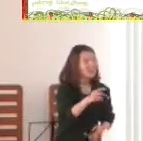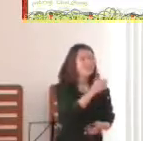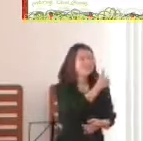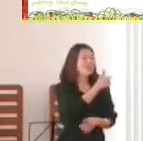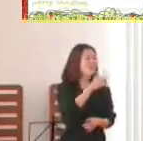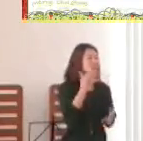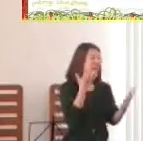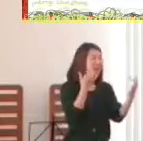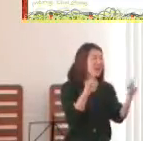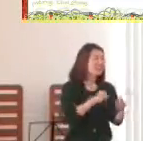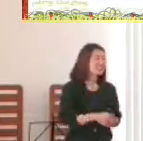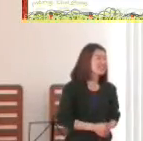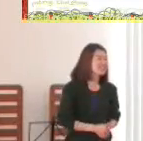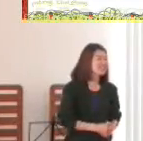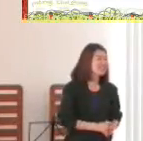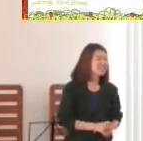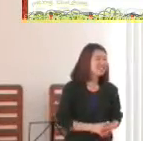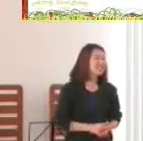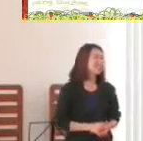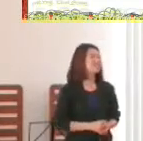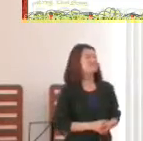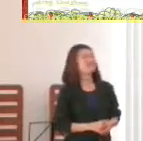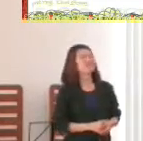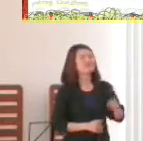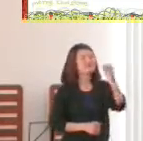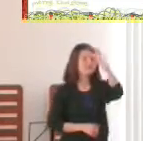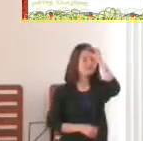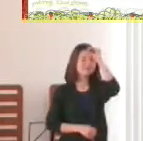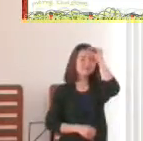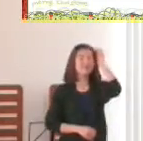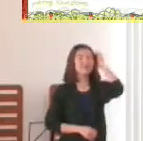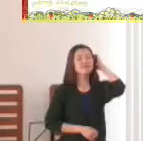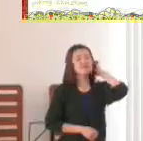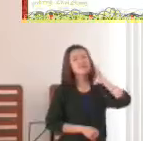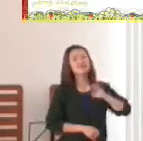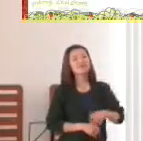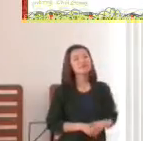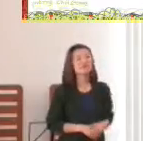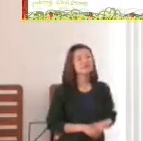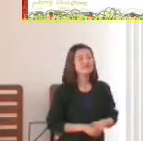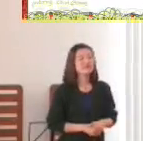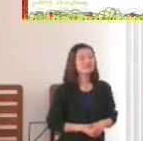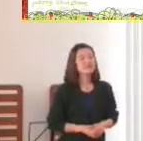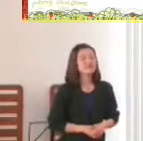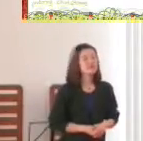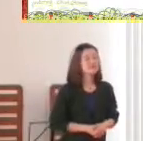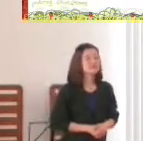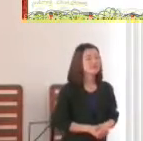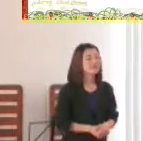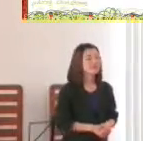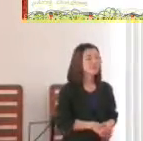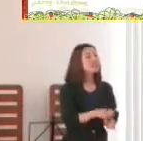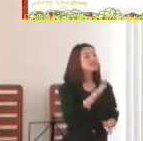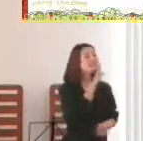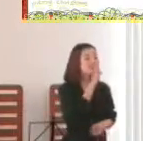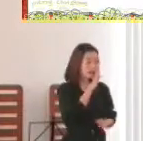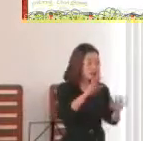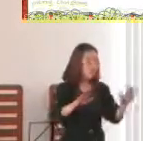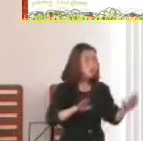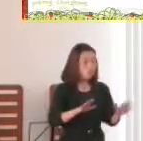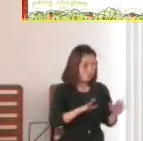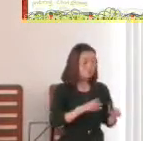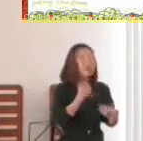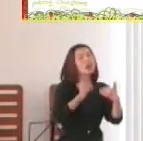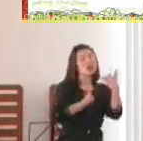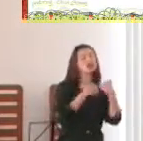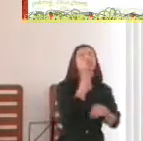、とにかくね、いくら口で言ってもですね、実際にそれが手に入らなかったら嬉しくもなんともないですよね。実